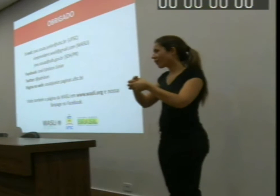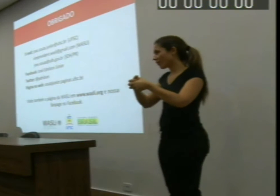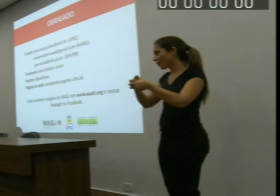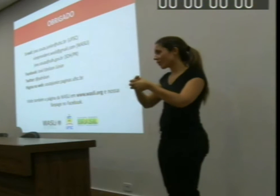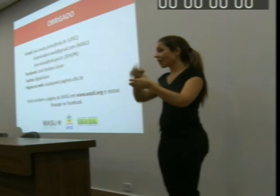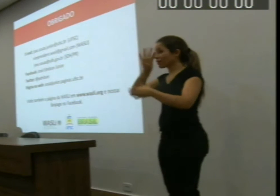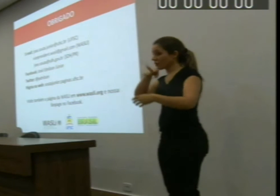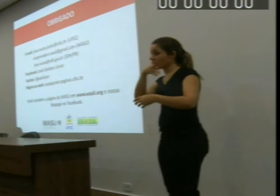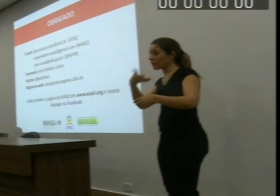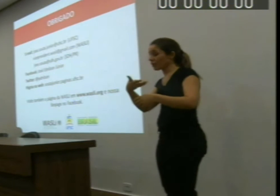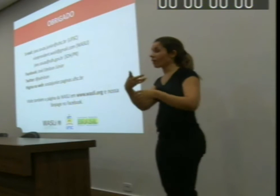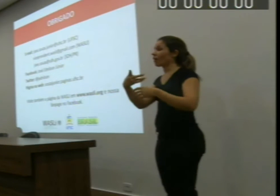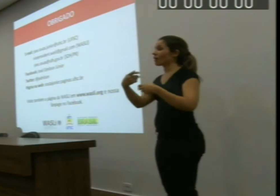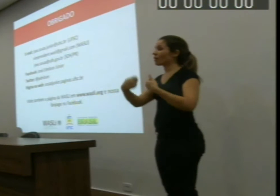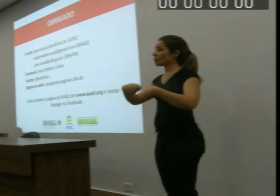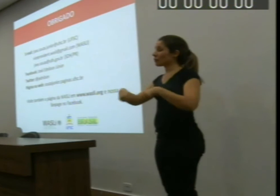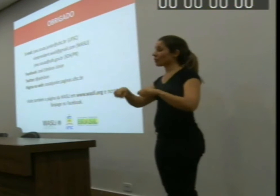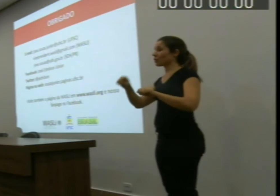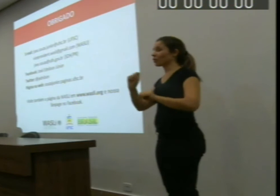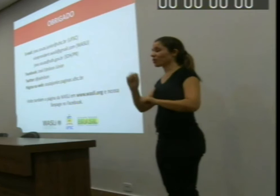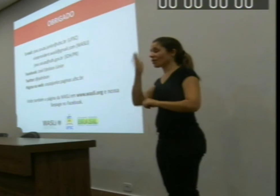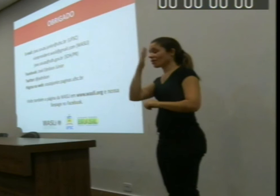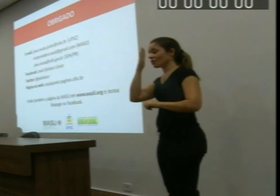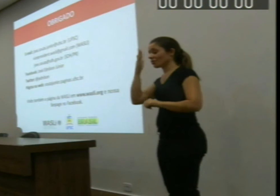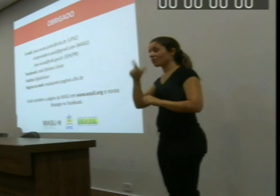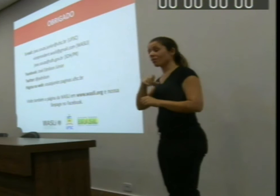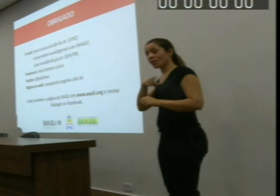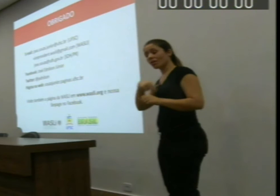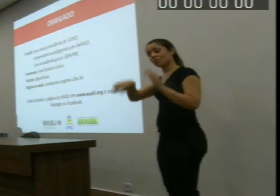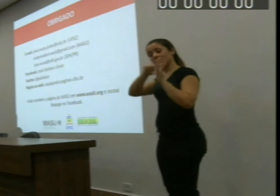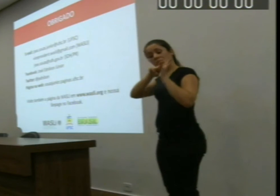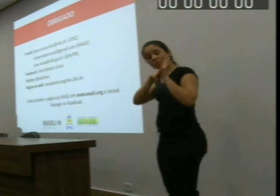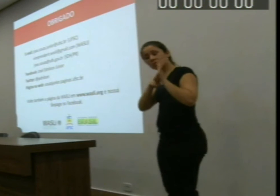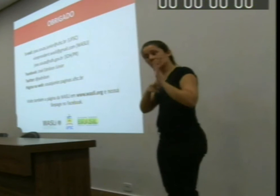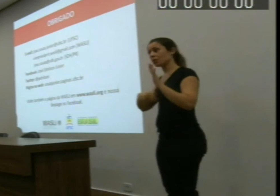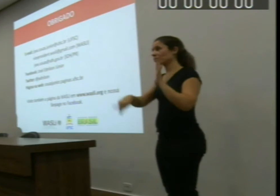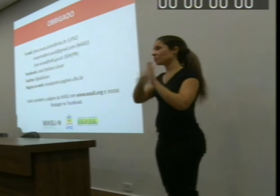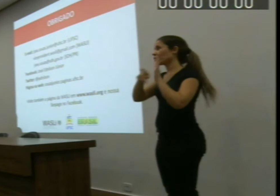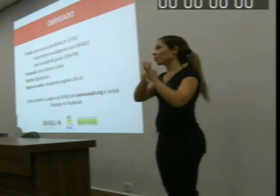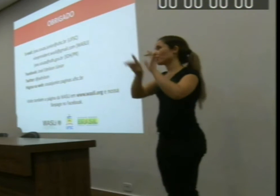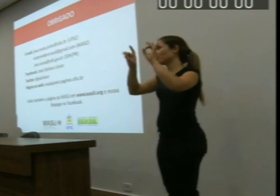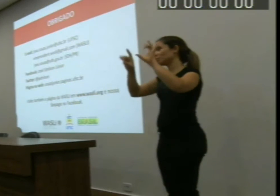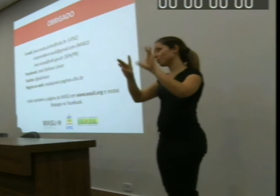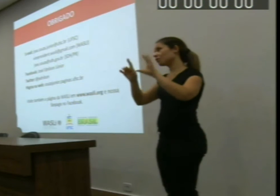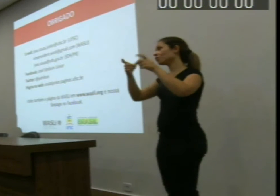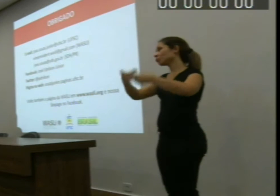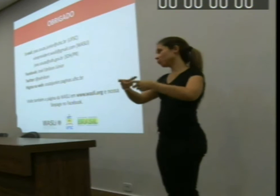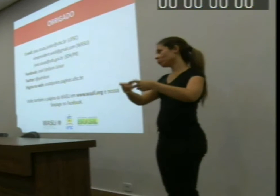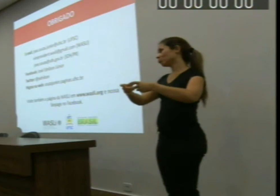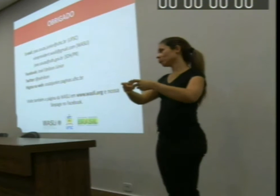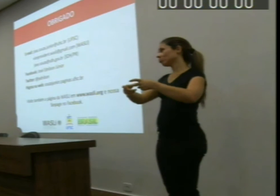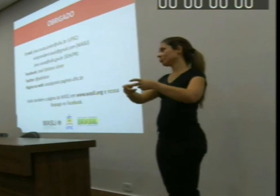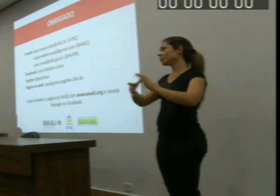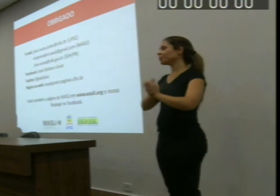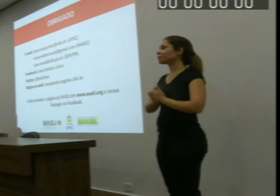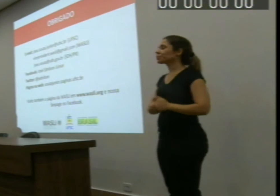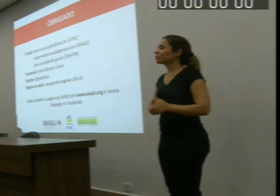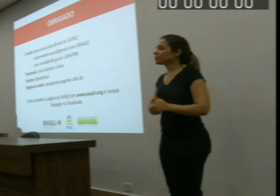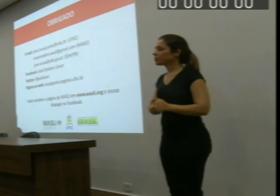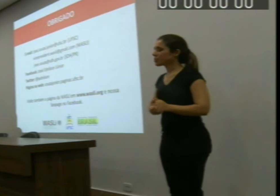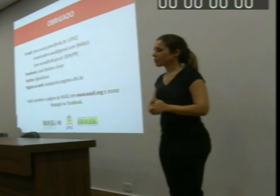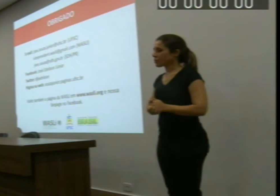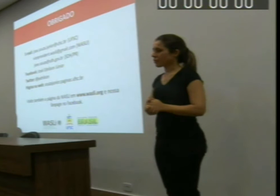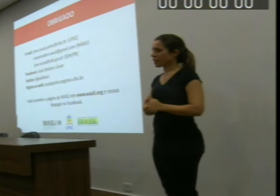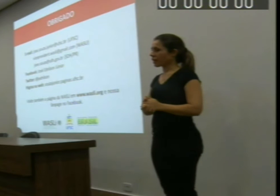características locais e você pode ter indexadores econômicos atrelados à